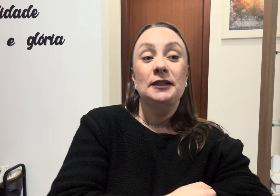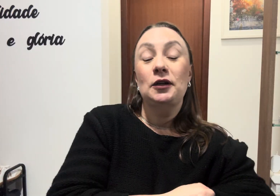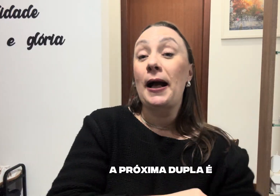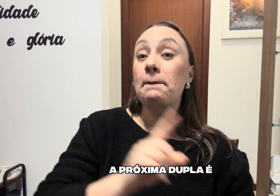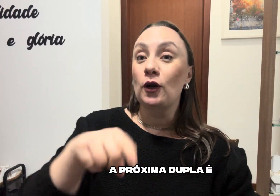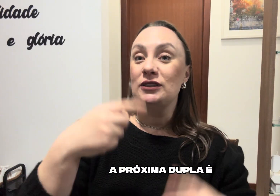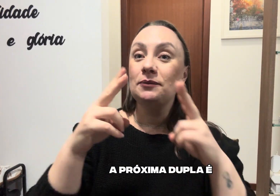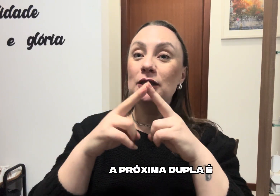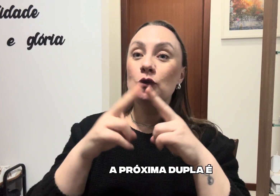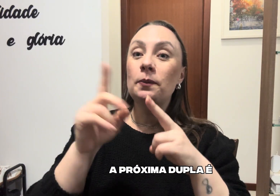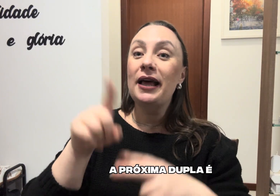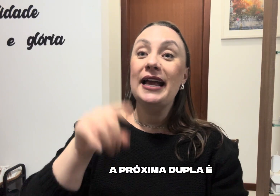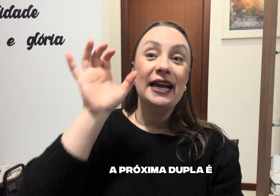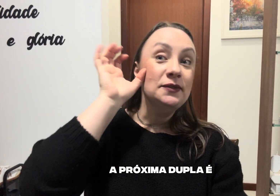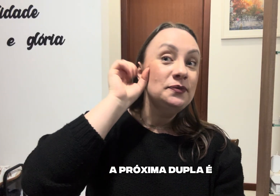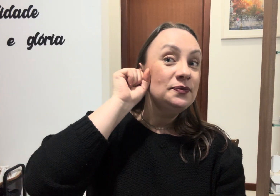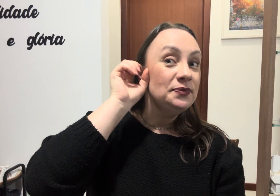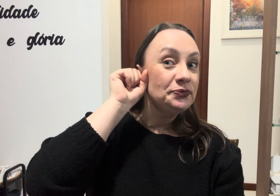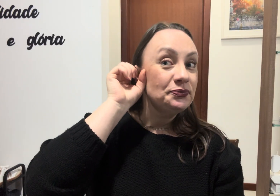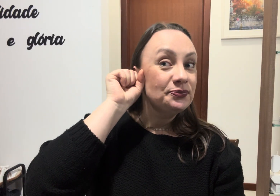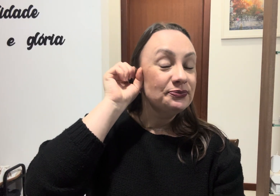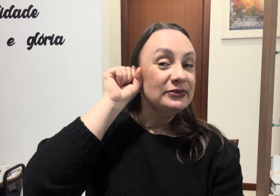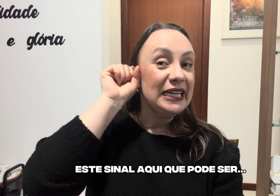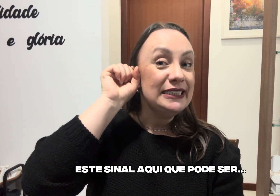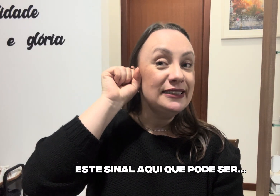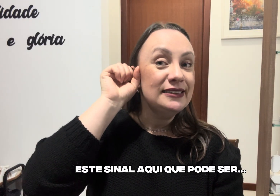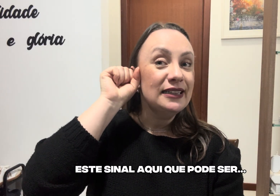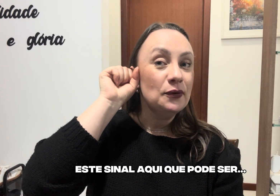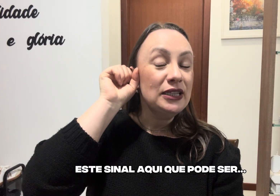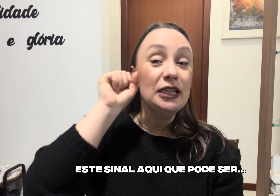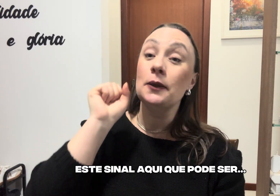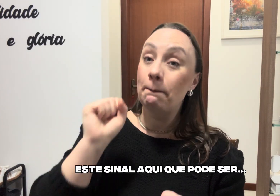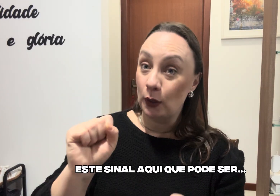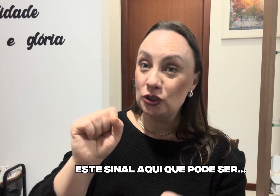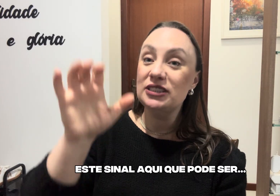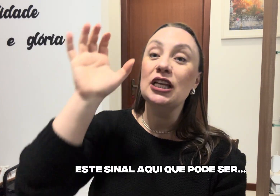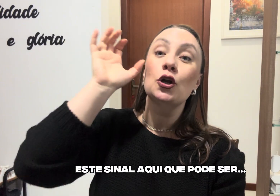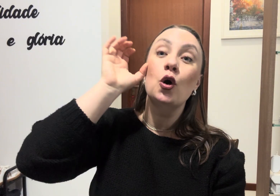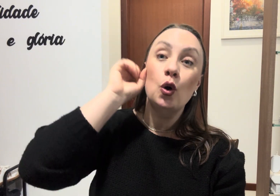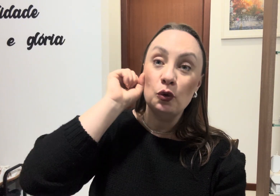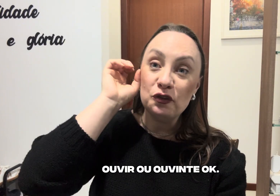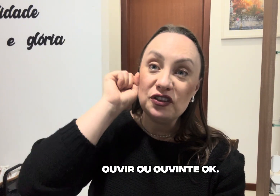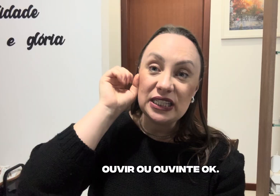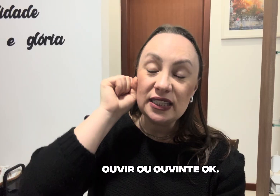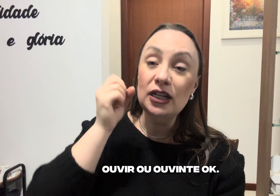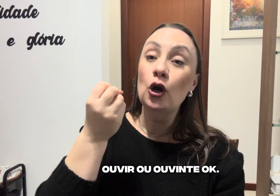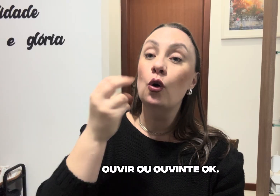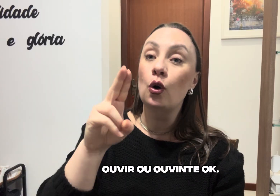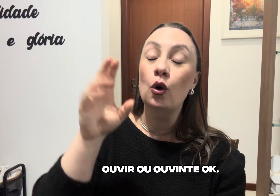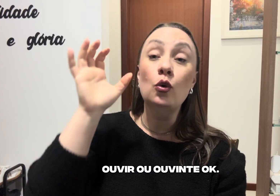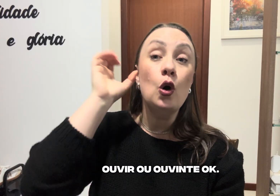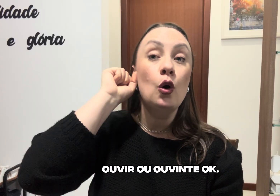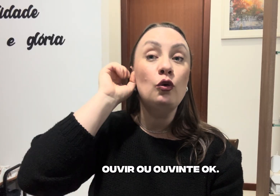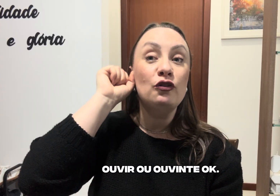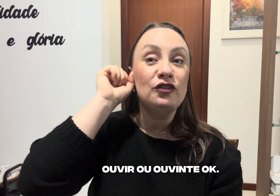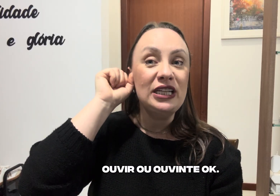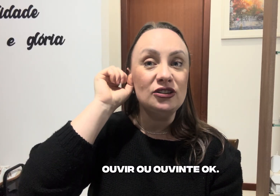A próxima dupla é esse sinal aqui, que pode ser ouvir ou